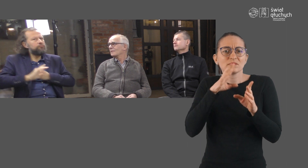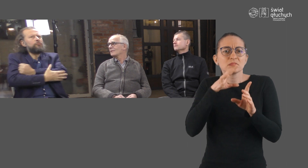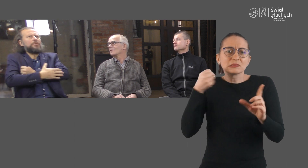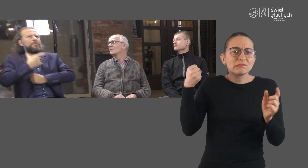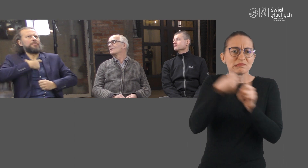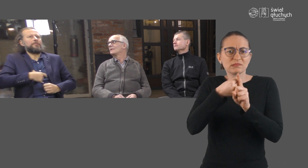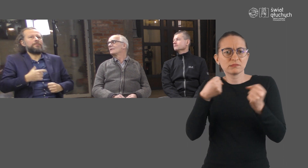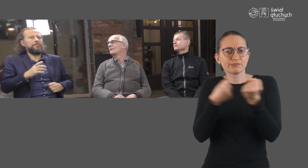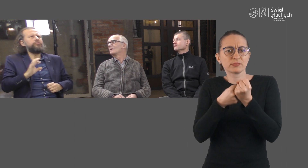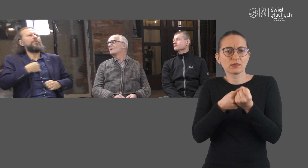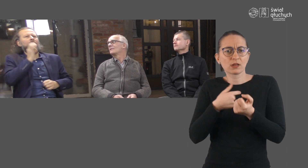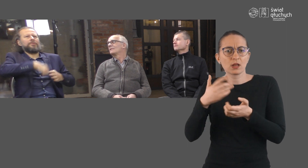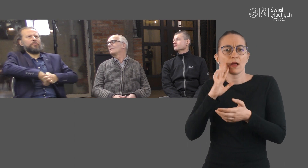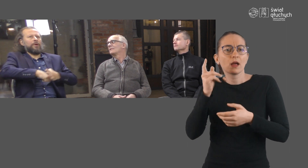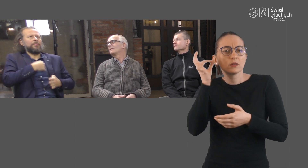i dowalę ci.